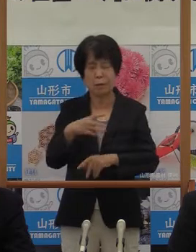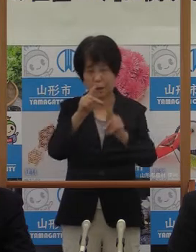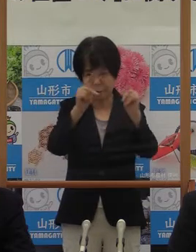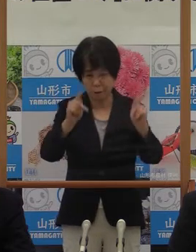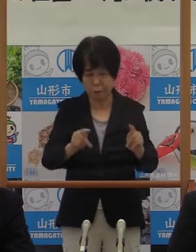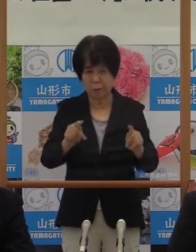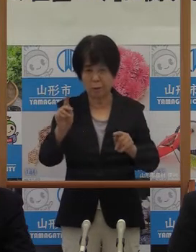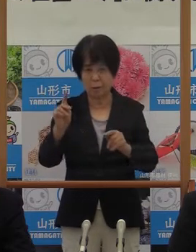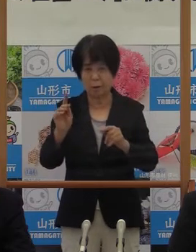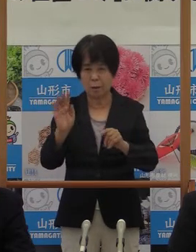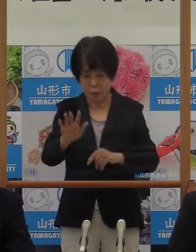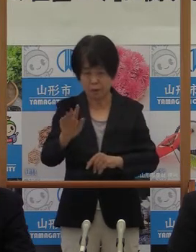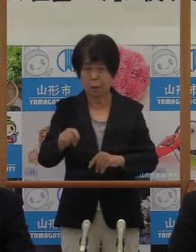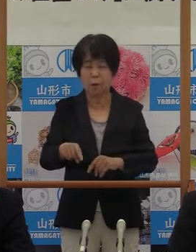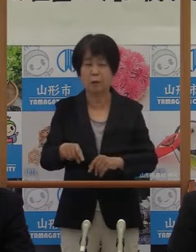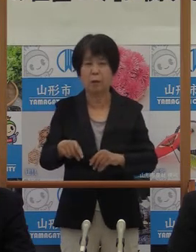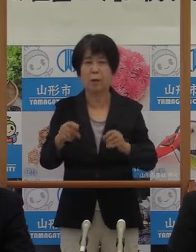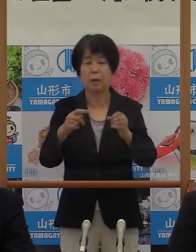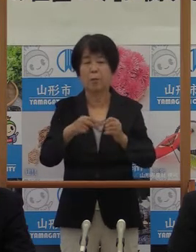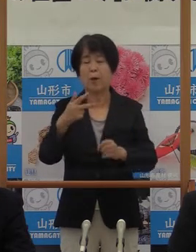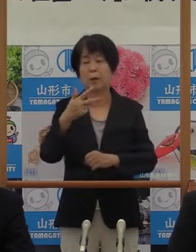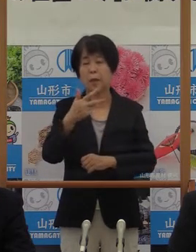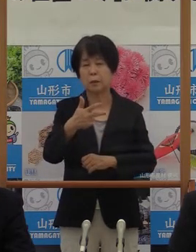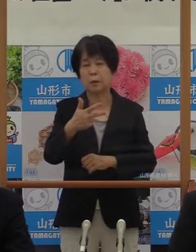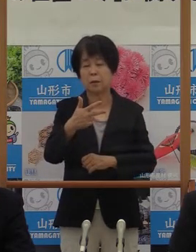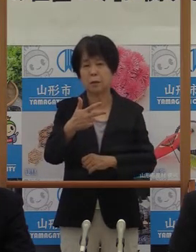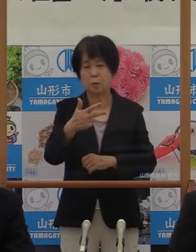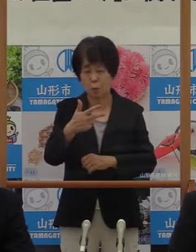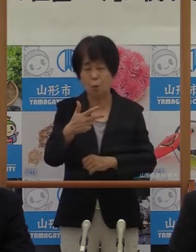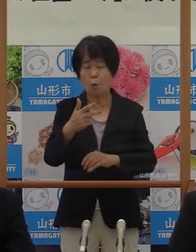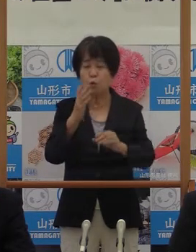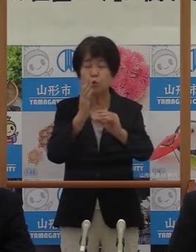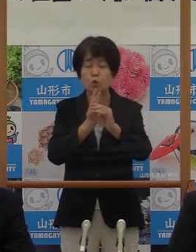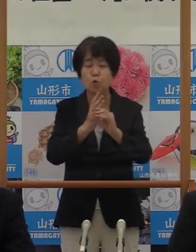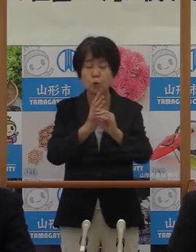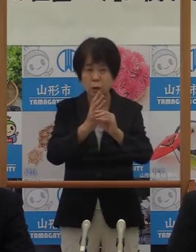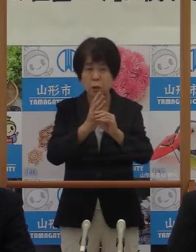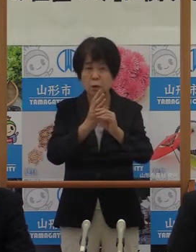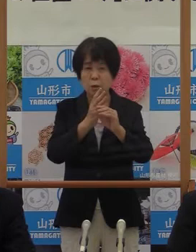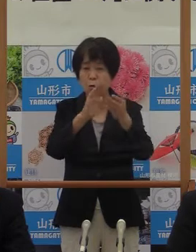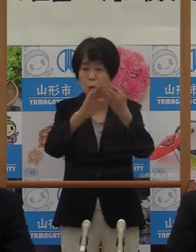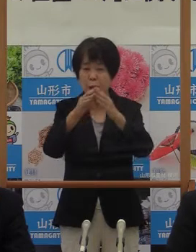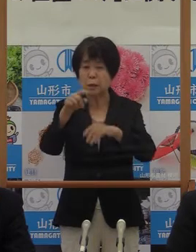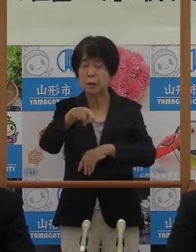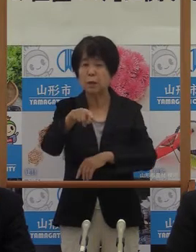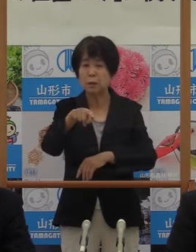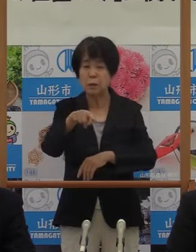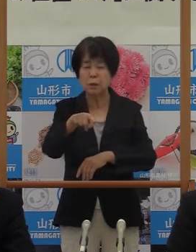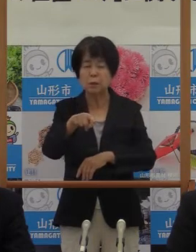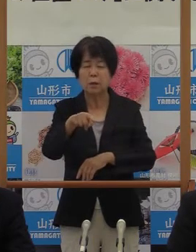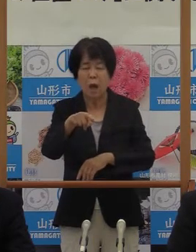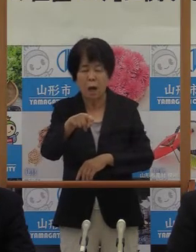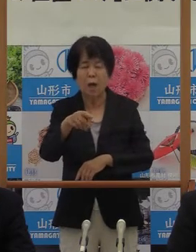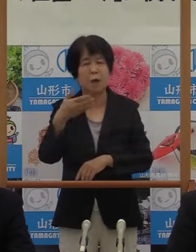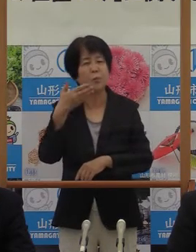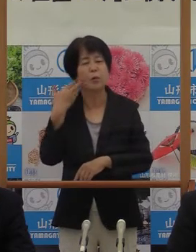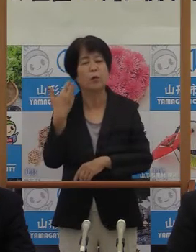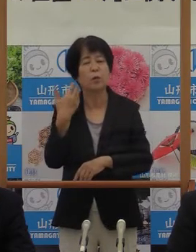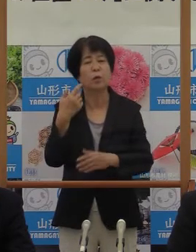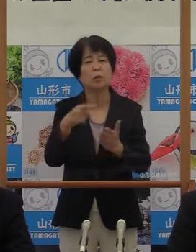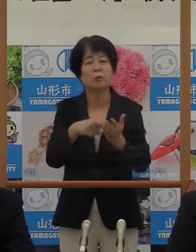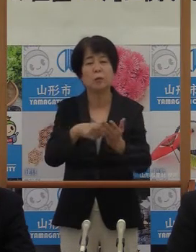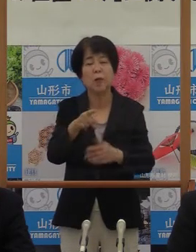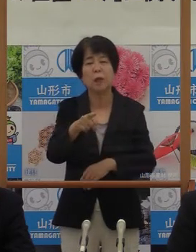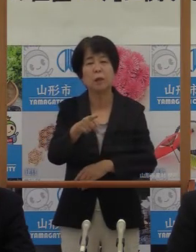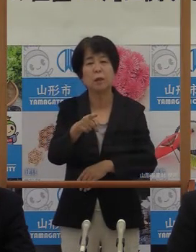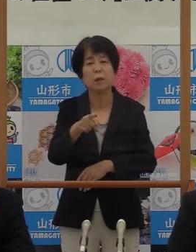山形市のですね、中心市街地少し緑が少ない